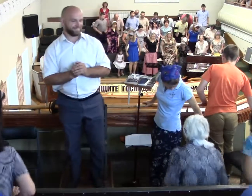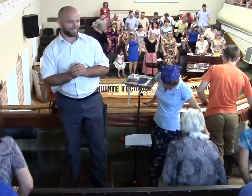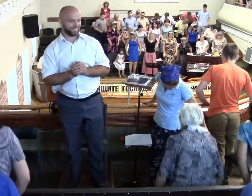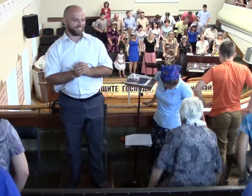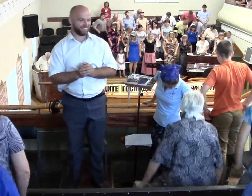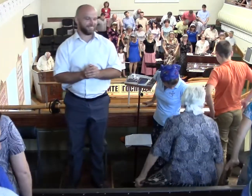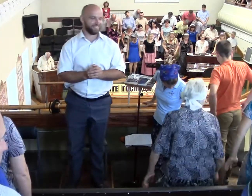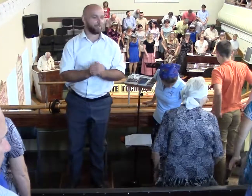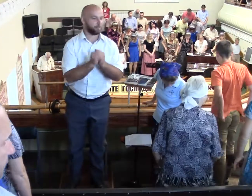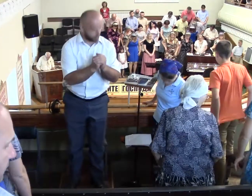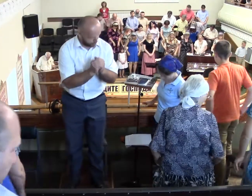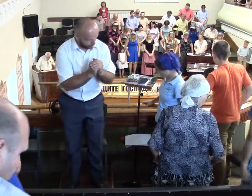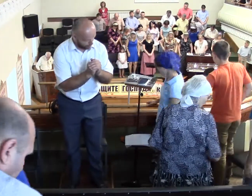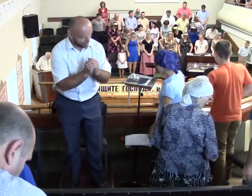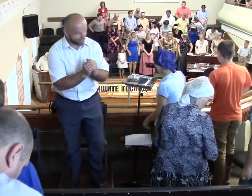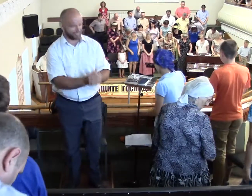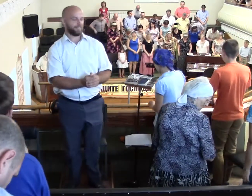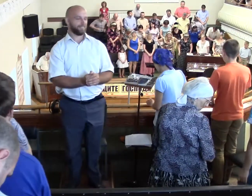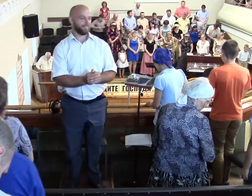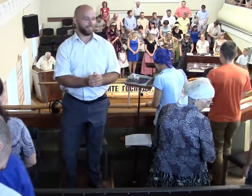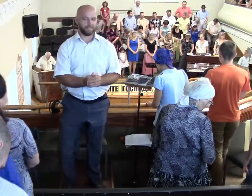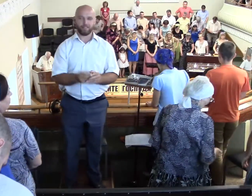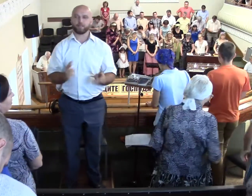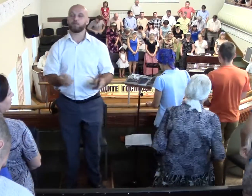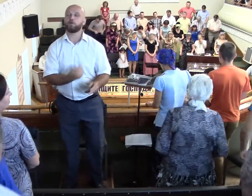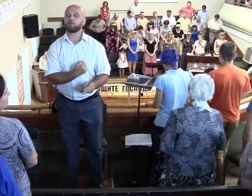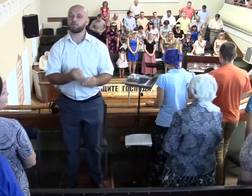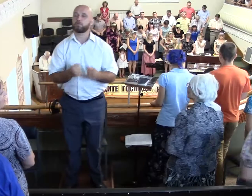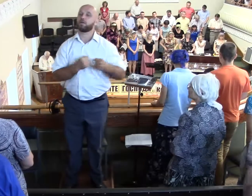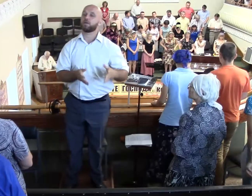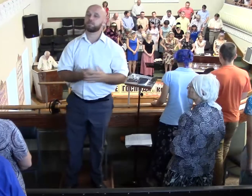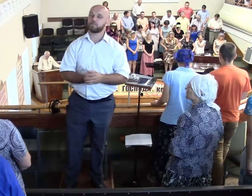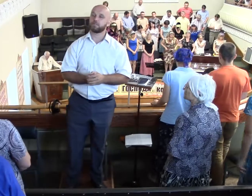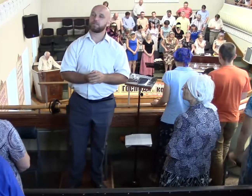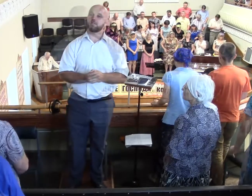Аминь. Кто желает? Мария Николаевна, кто желает молиться?